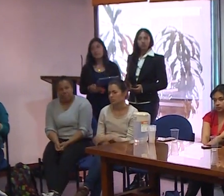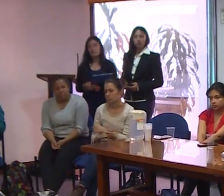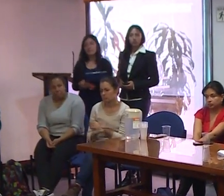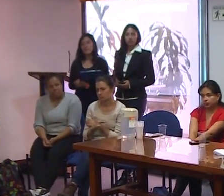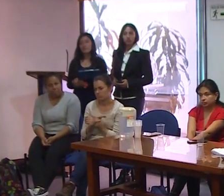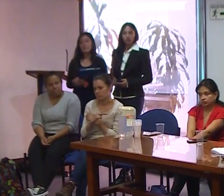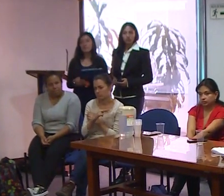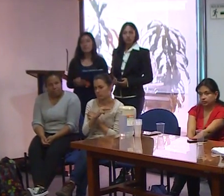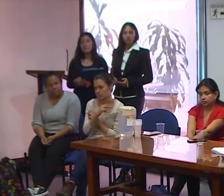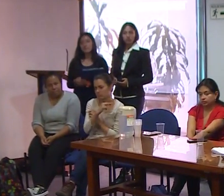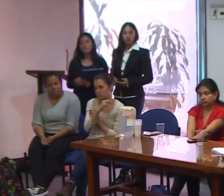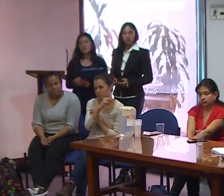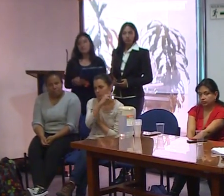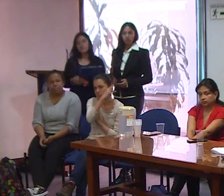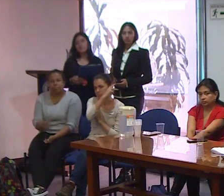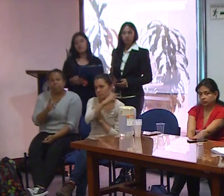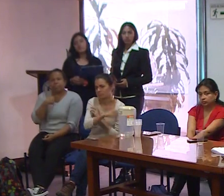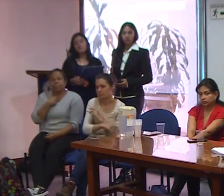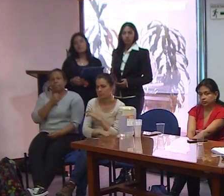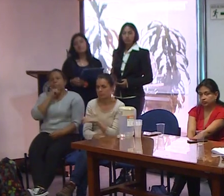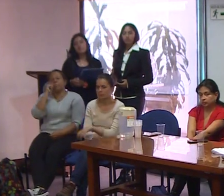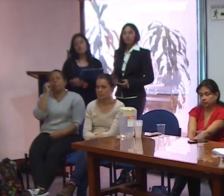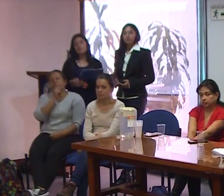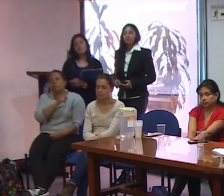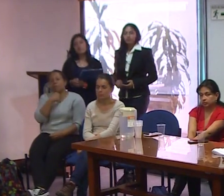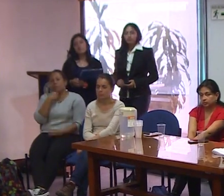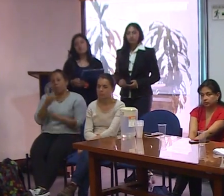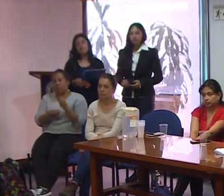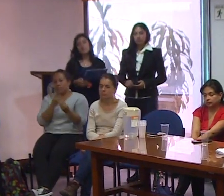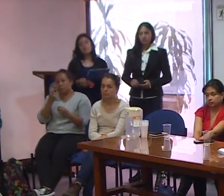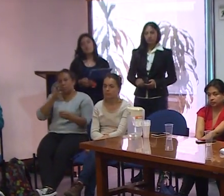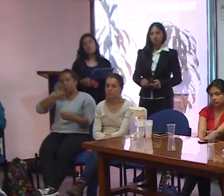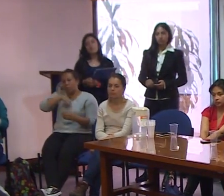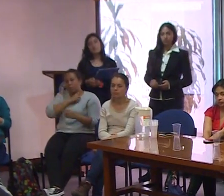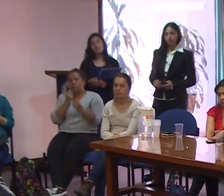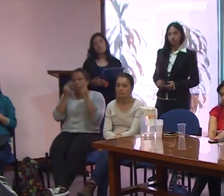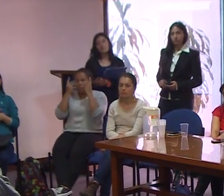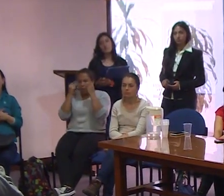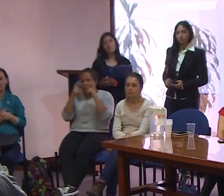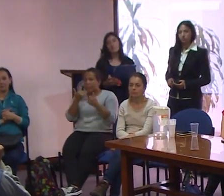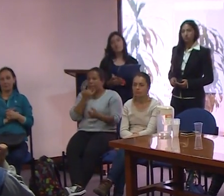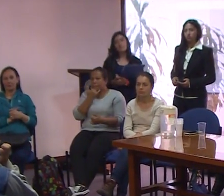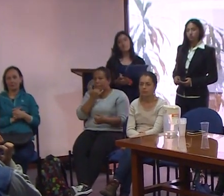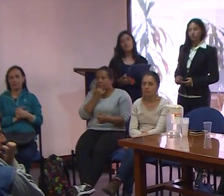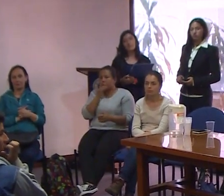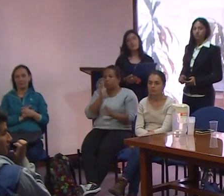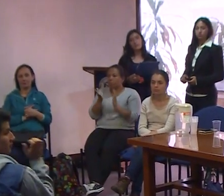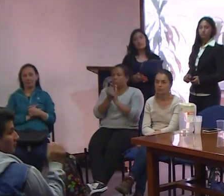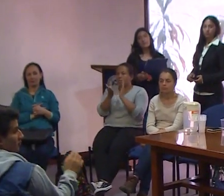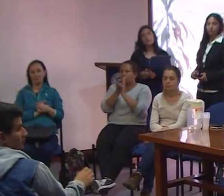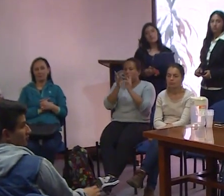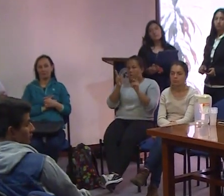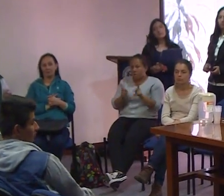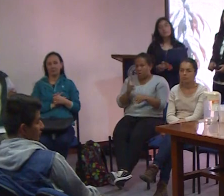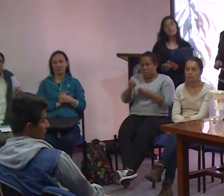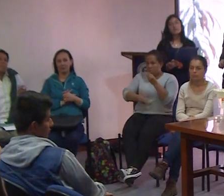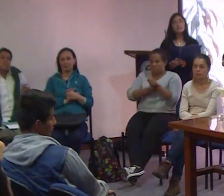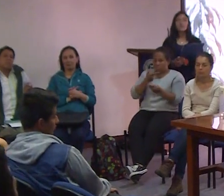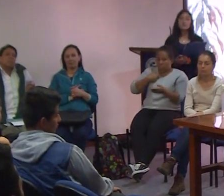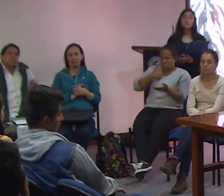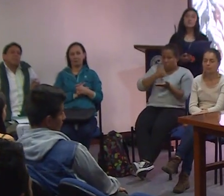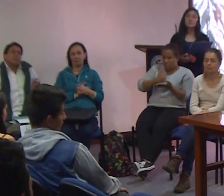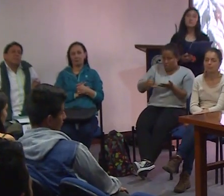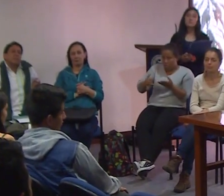Muy pequeño, y es el hecho de concebir como estudiantes el espacio de las líneas como también